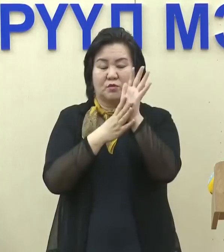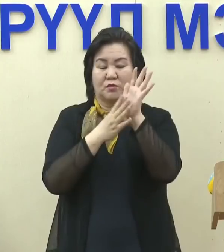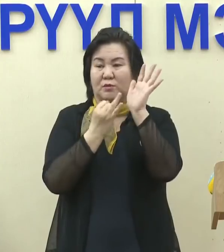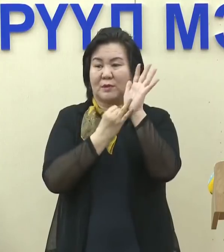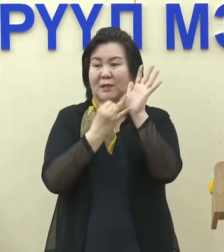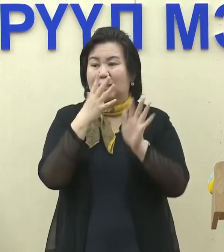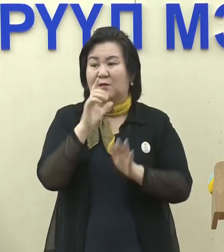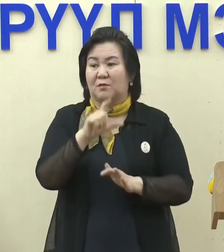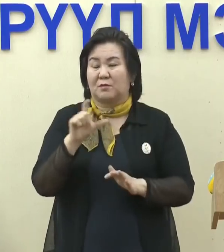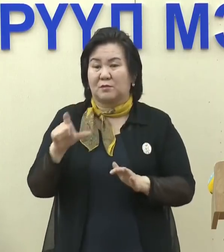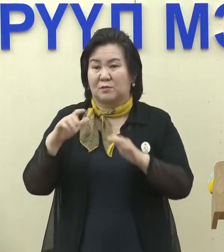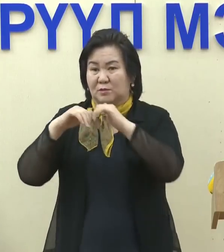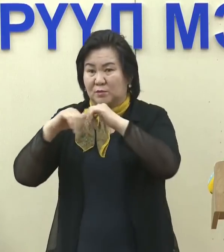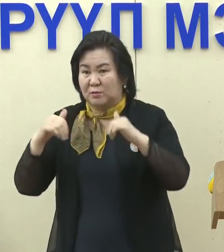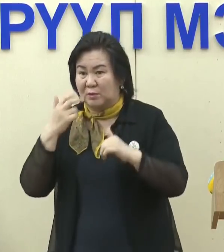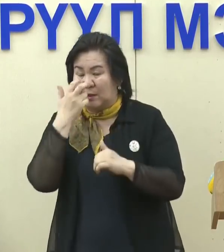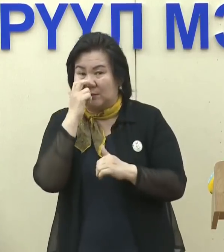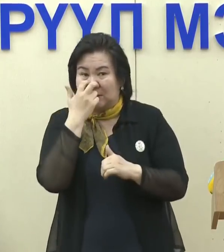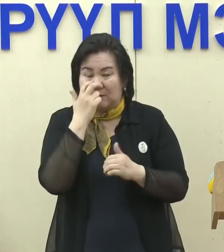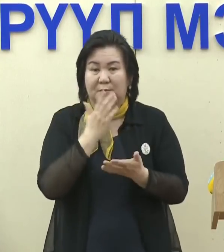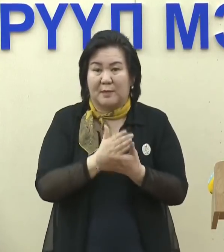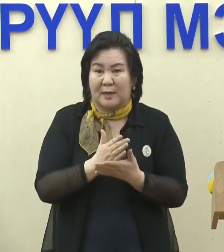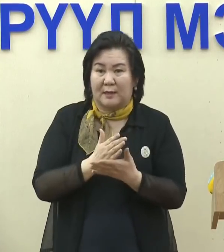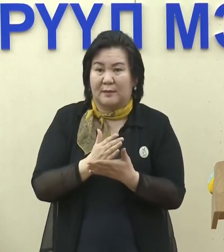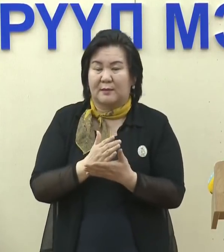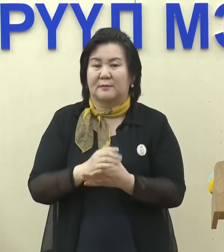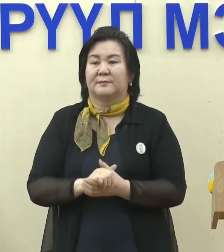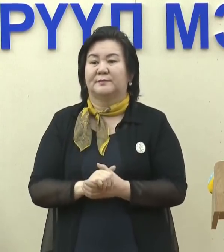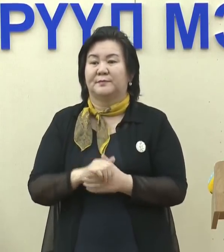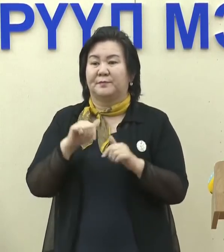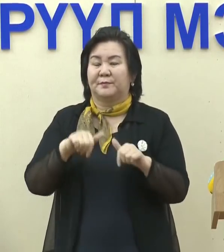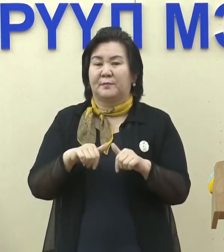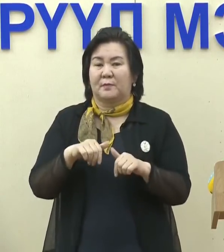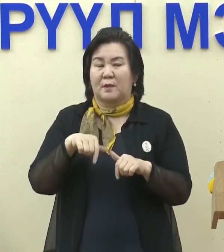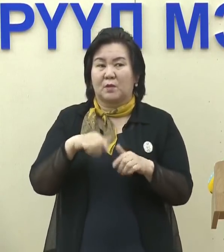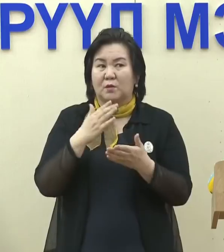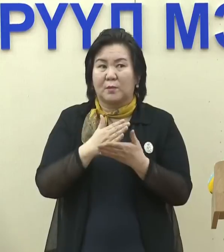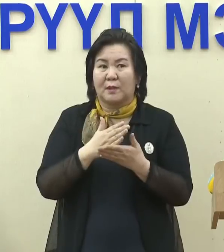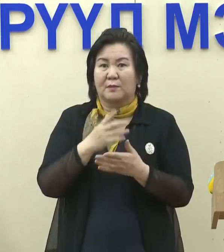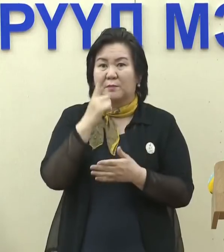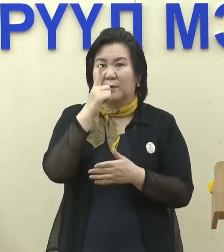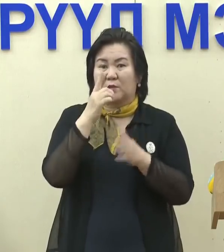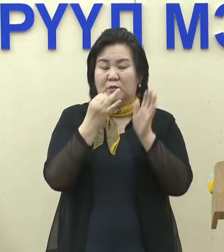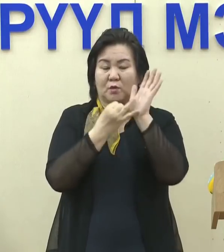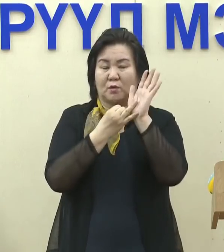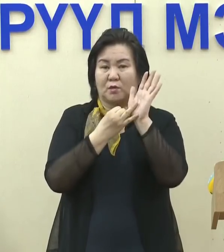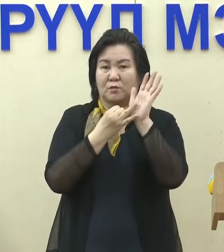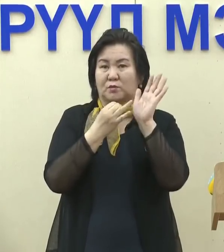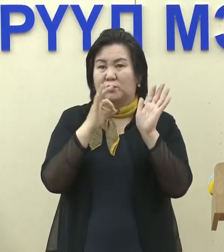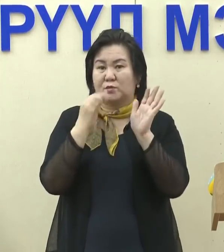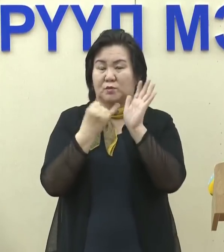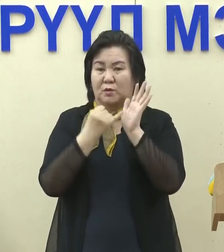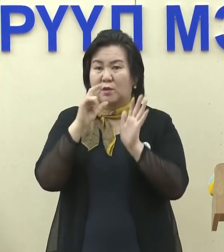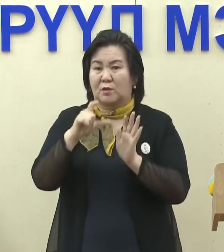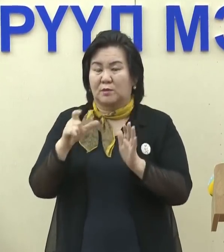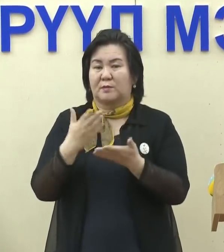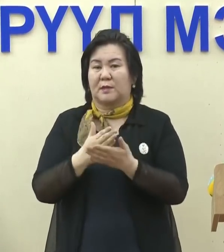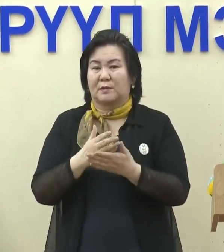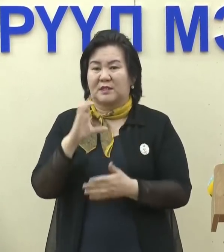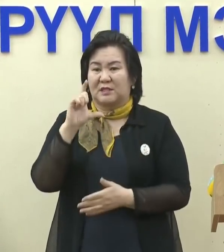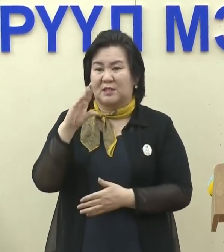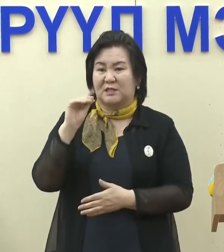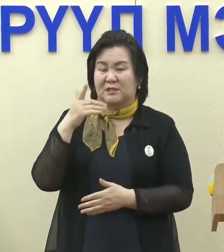2975 хүн ажиглалтанд орж хянагдсан байна. Эндээс өнөөдрийн байдлаар 1706 иргэн бол байна. За